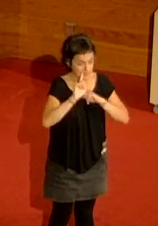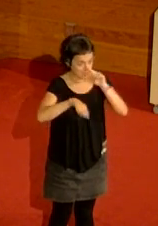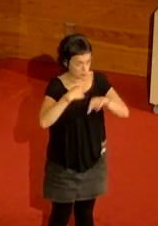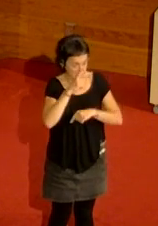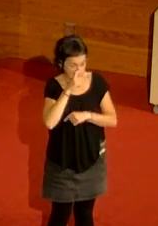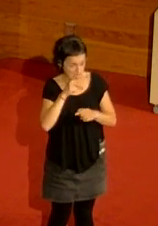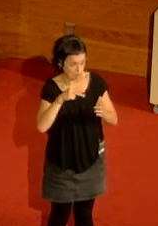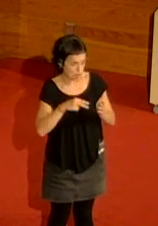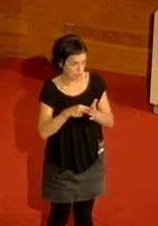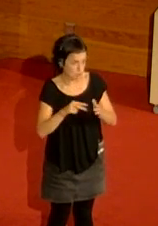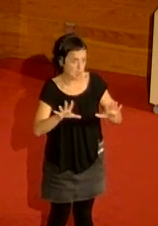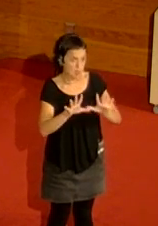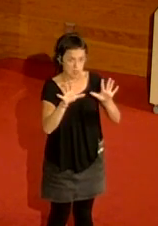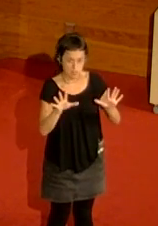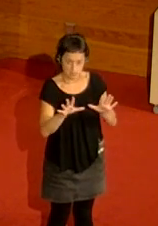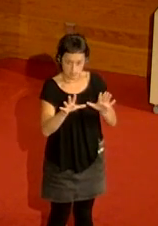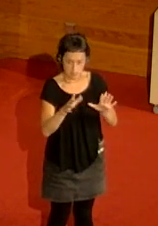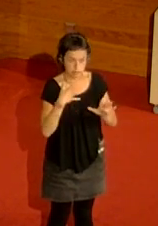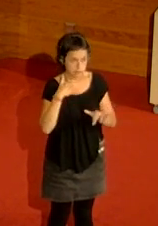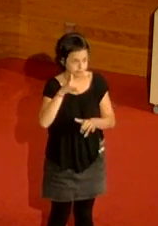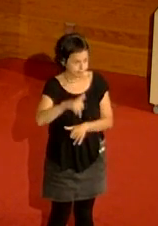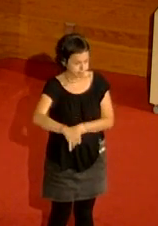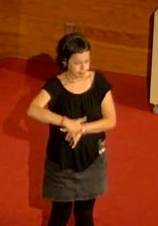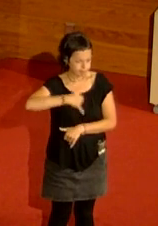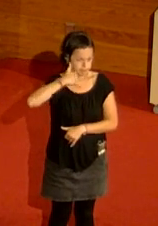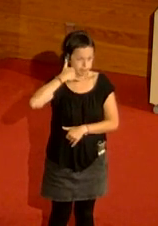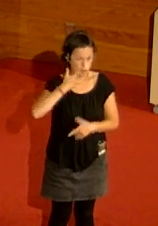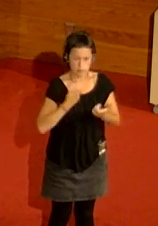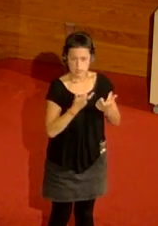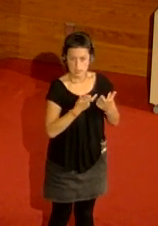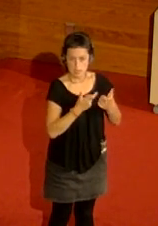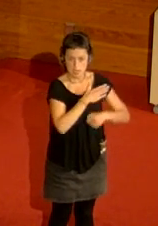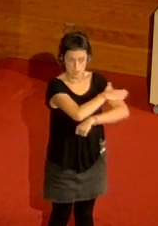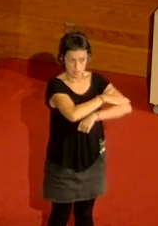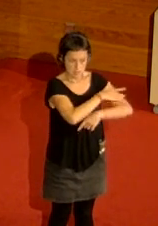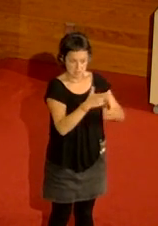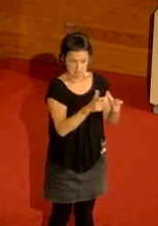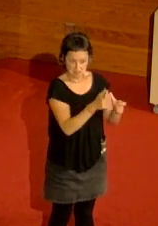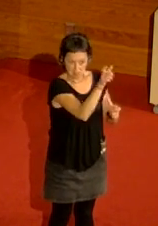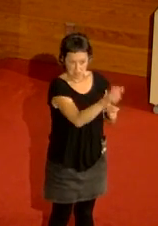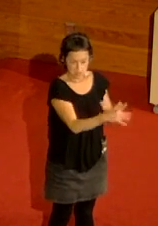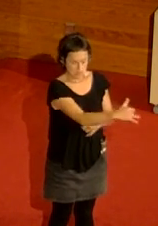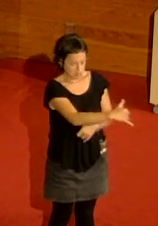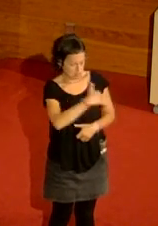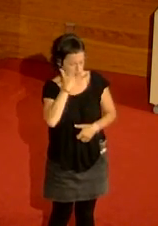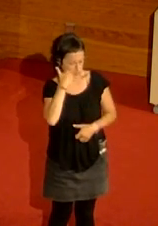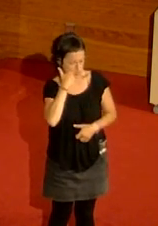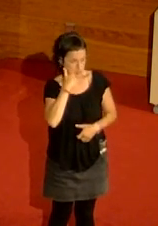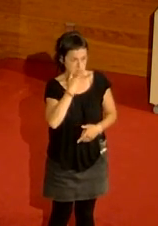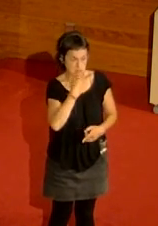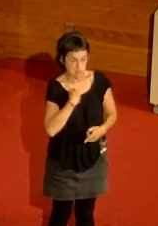a recibo una llamada de teléfono del Ministerio de alguien del ministerio que me dice me reclama